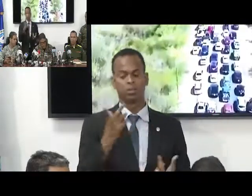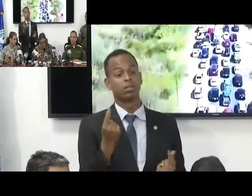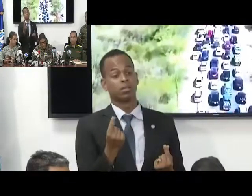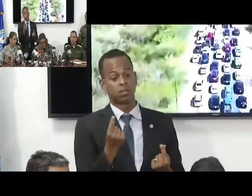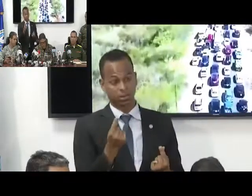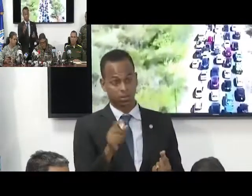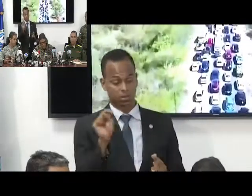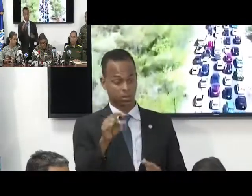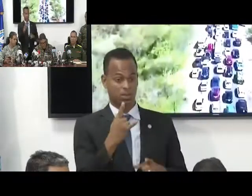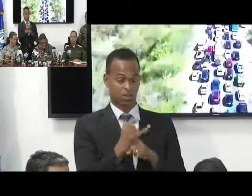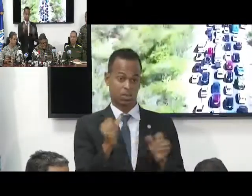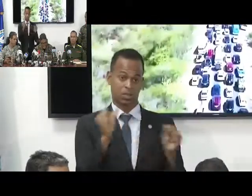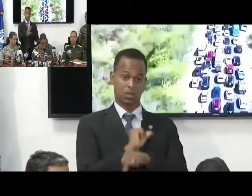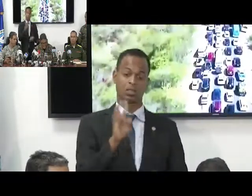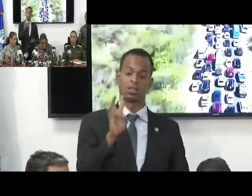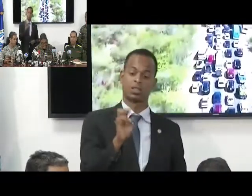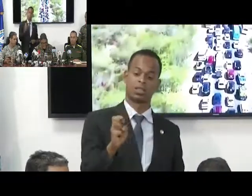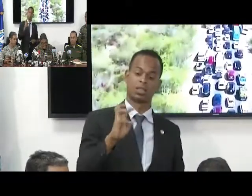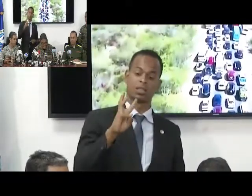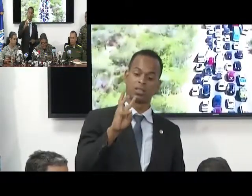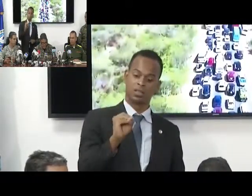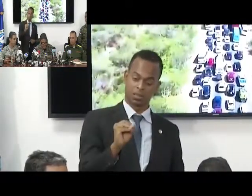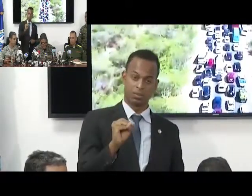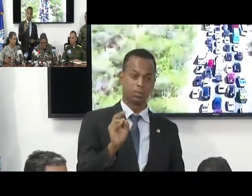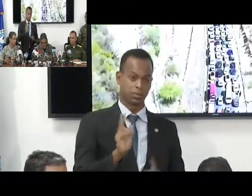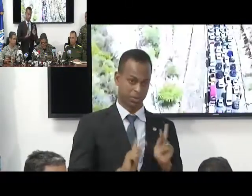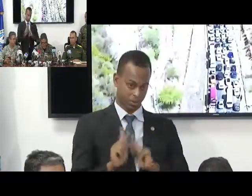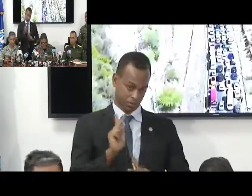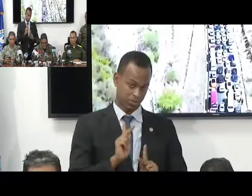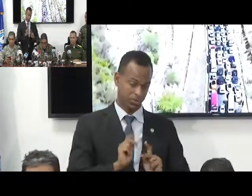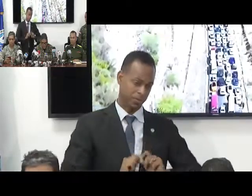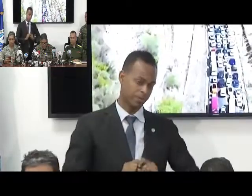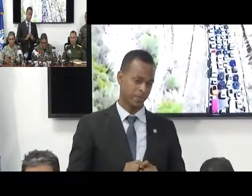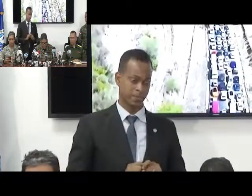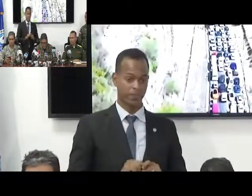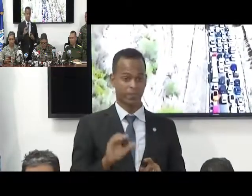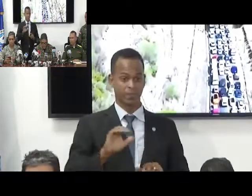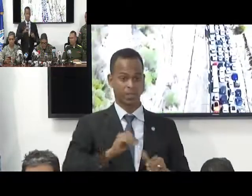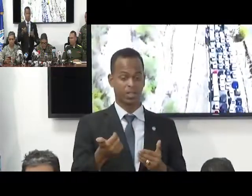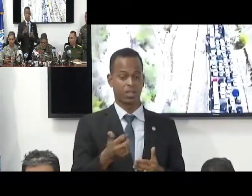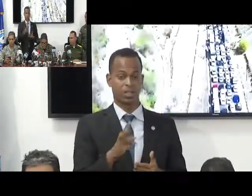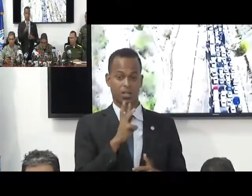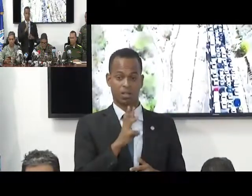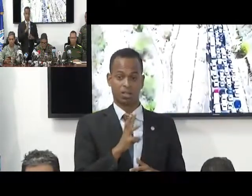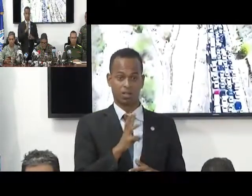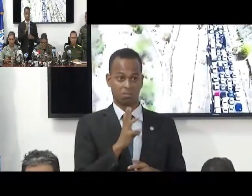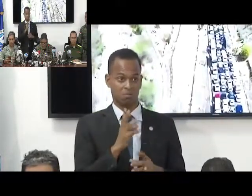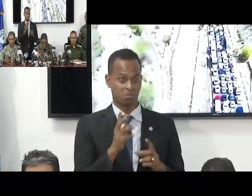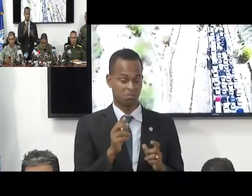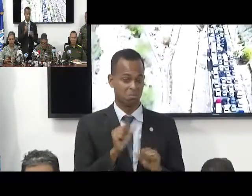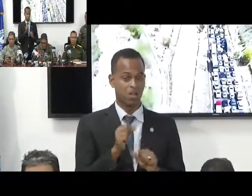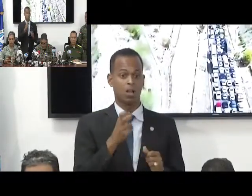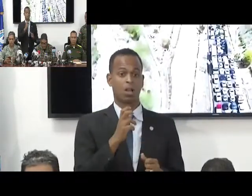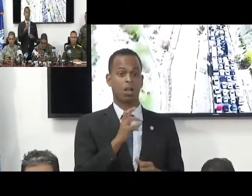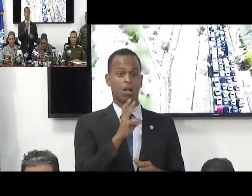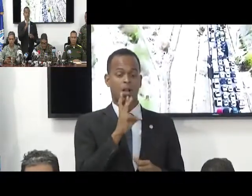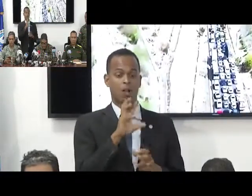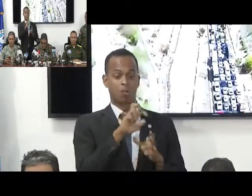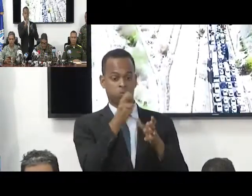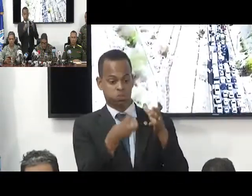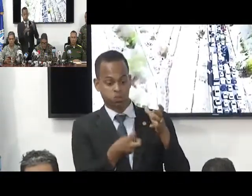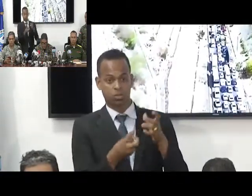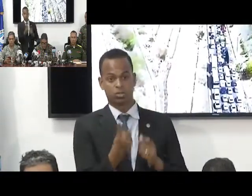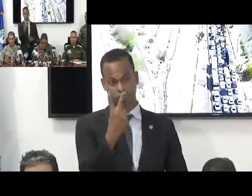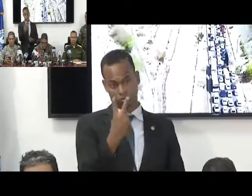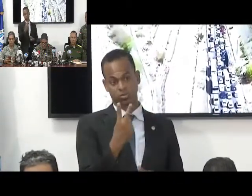Intoxicación alcohólica, 760 personas. Fallecidos por intoxicación por alcohol no tenemos. Ahogados o asfixia por